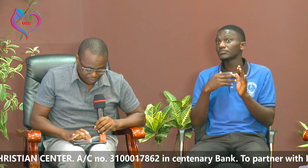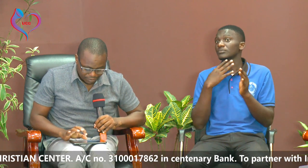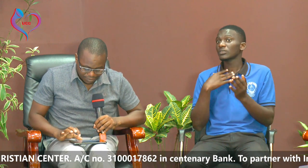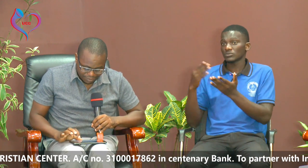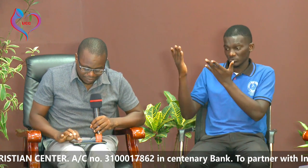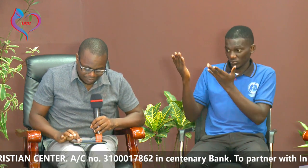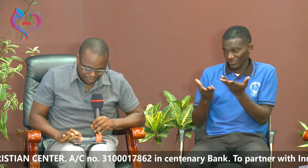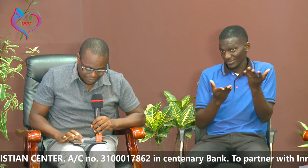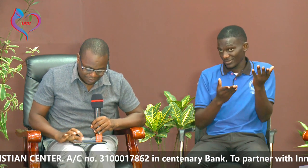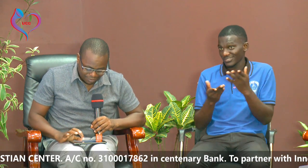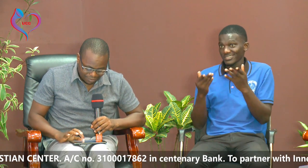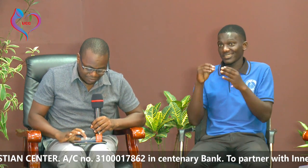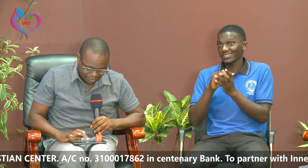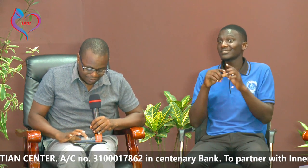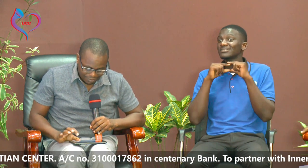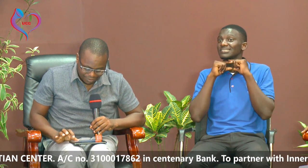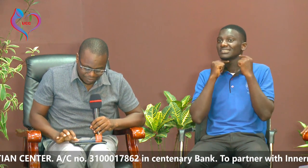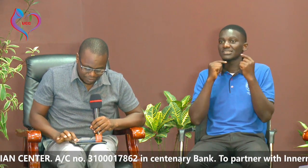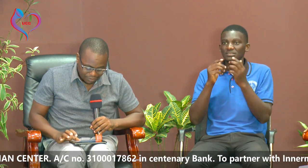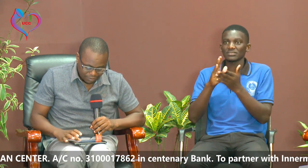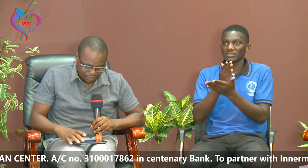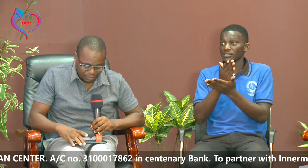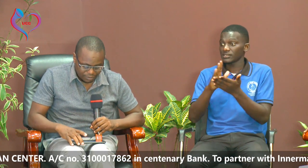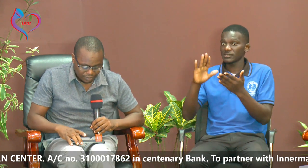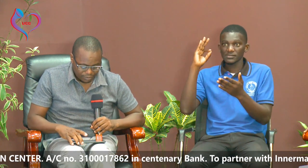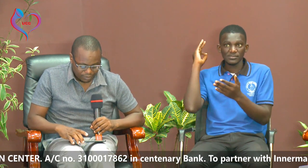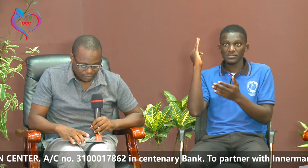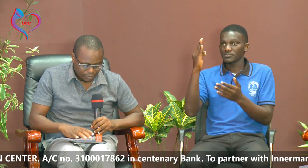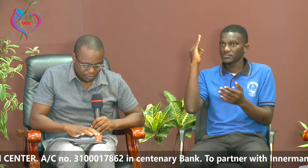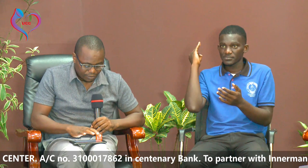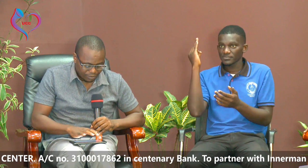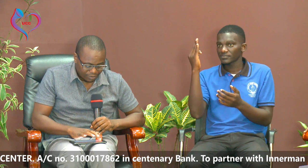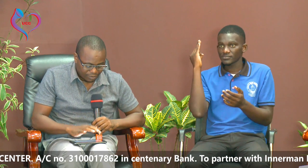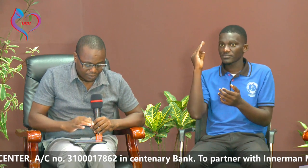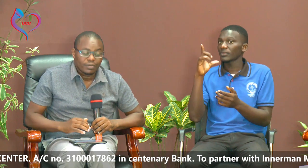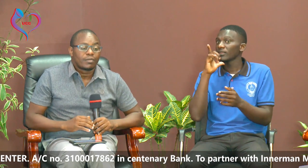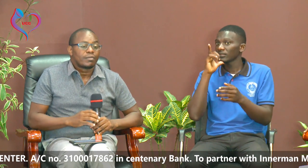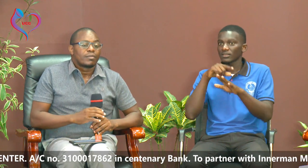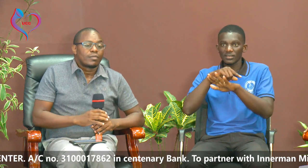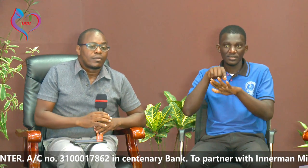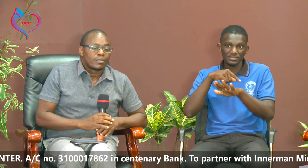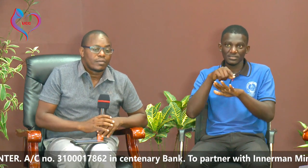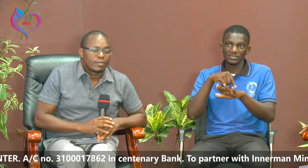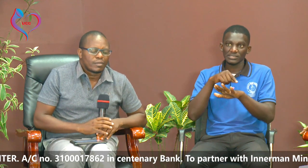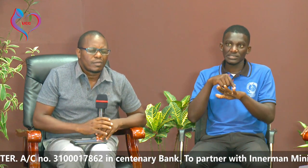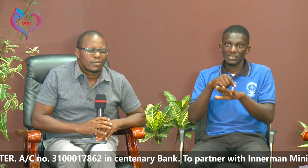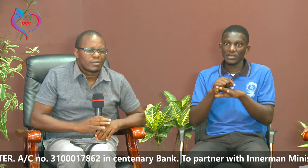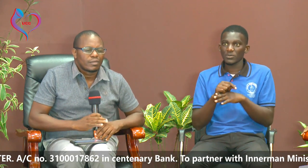Twakwaniriza mkado waffe okubanga otuwa ekyemisana ekyomwoyo okutuwa ekigambo kya